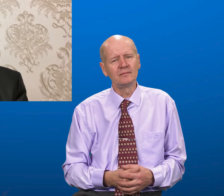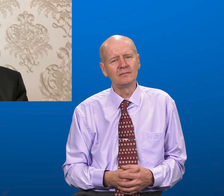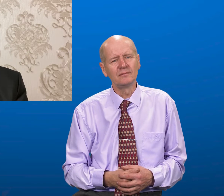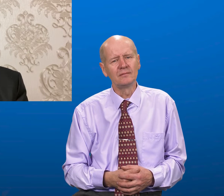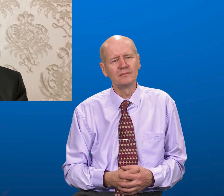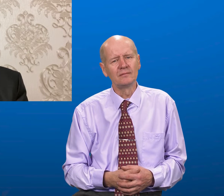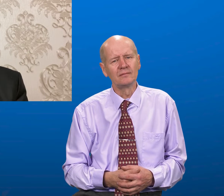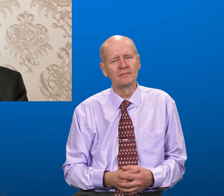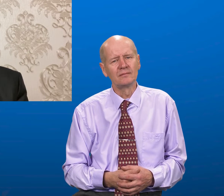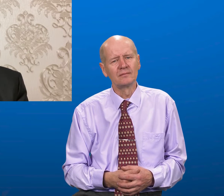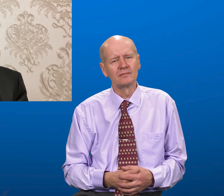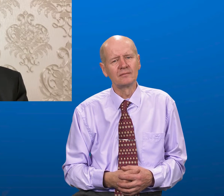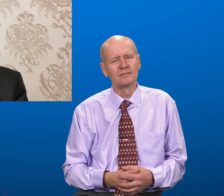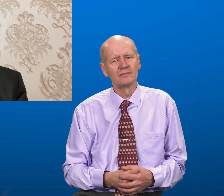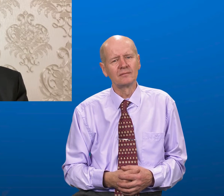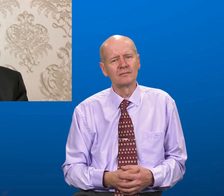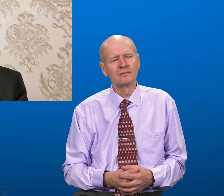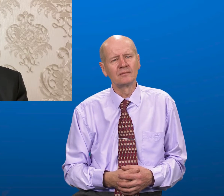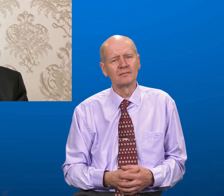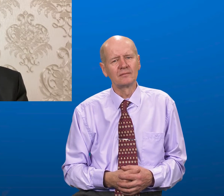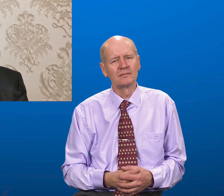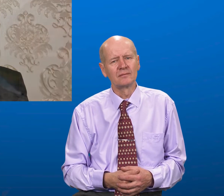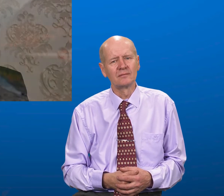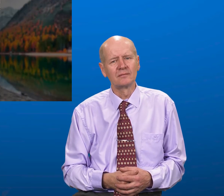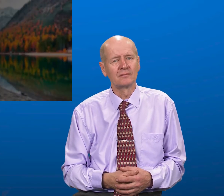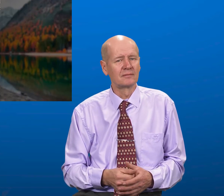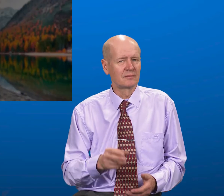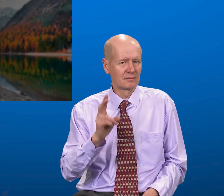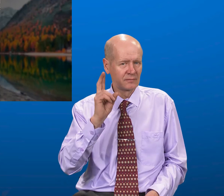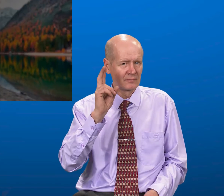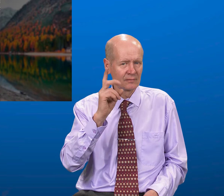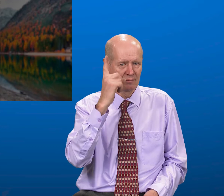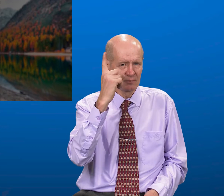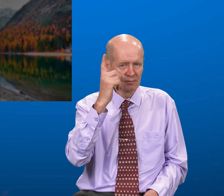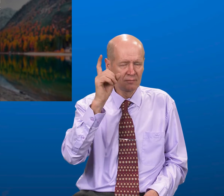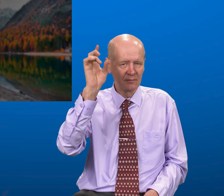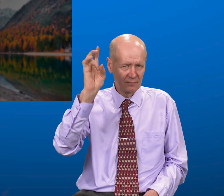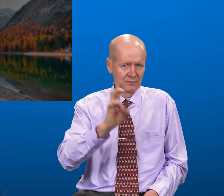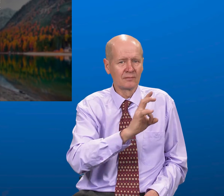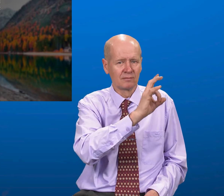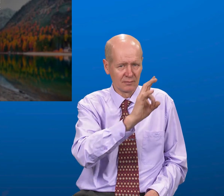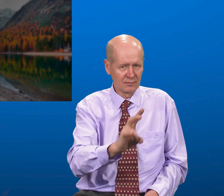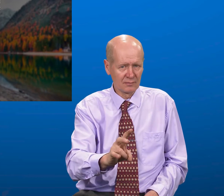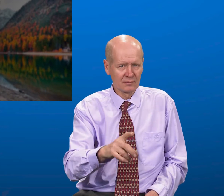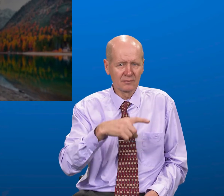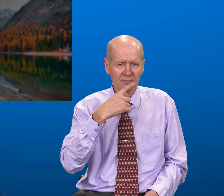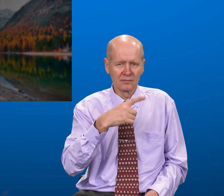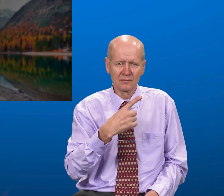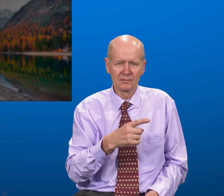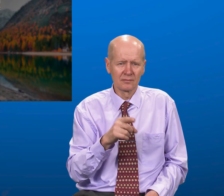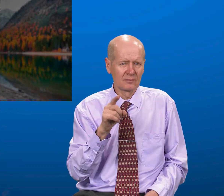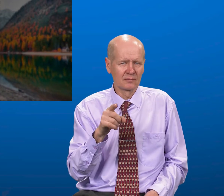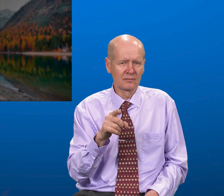49 стих и 50 сообщают нам: «Один же из них, некто Каяфа, будучи на тот